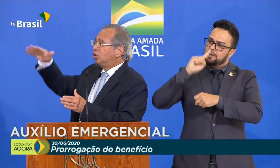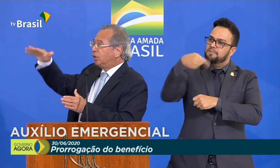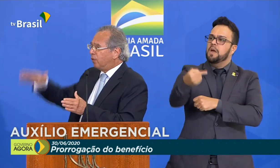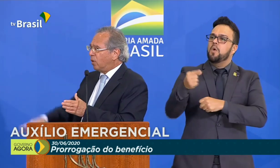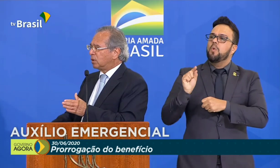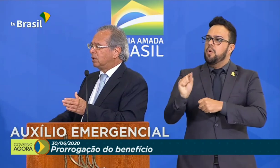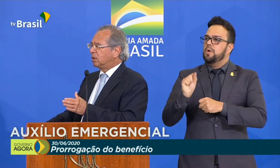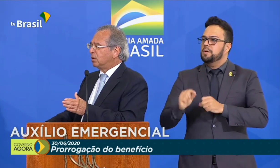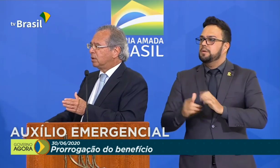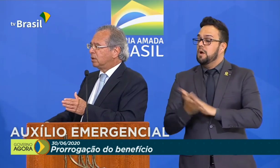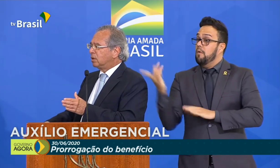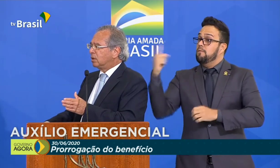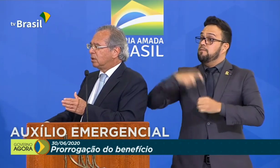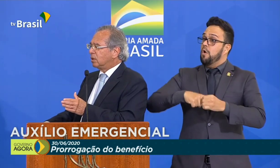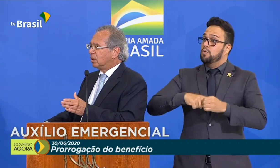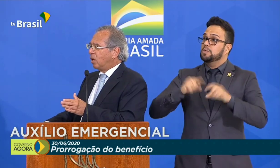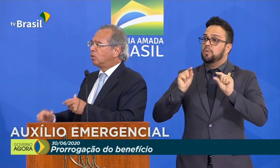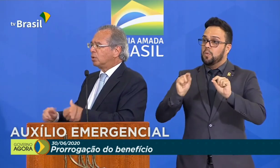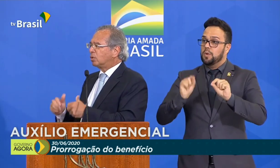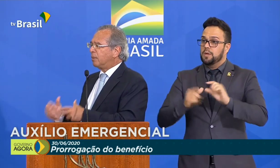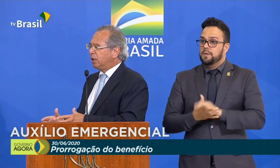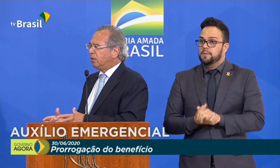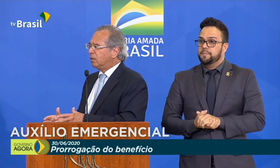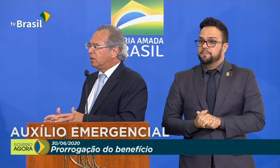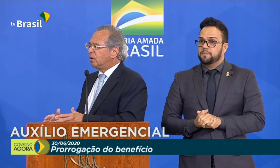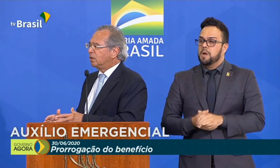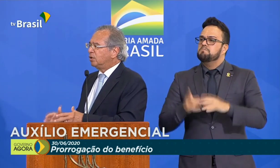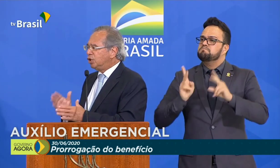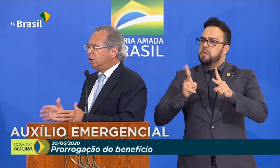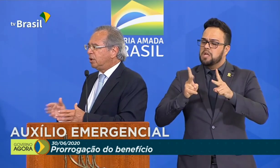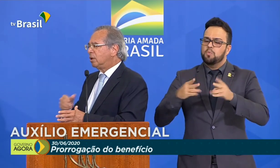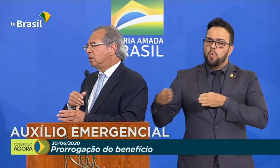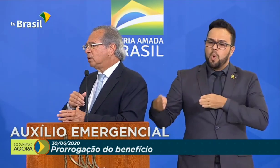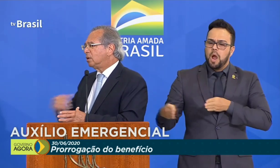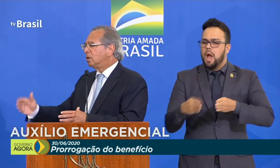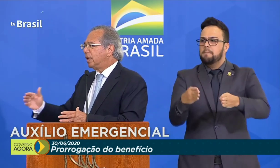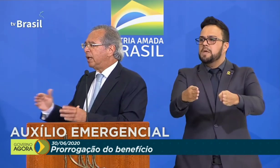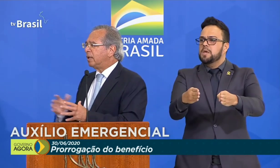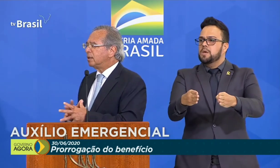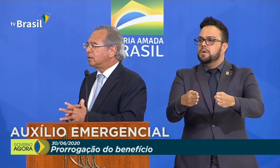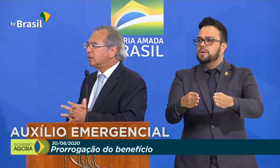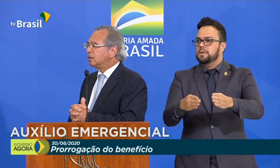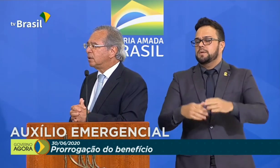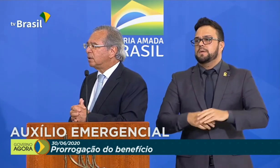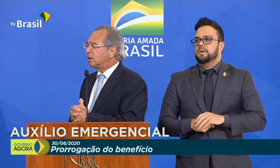nós estamos de volta ao nosso caminho de